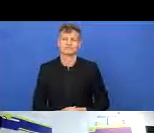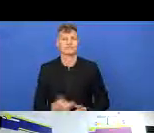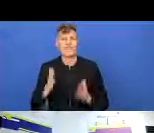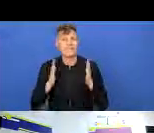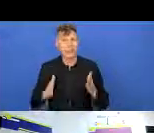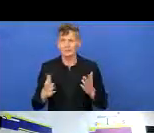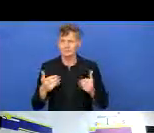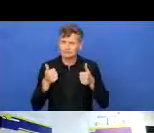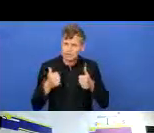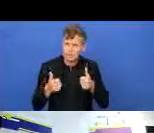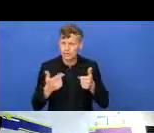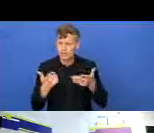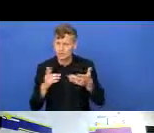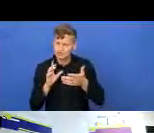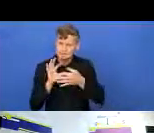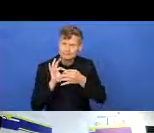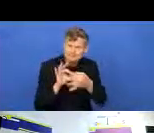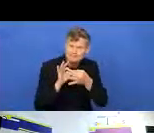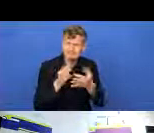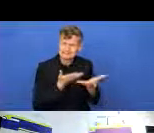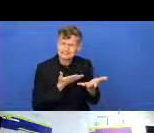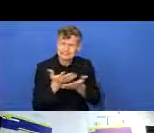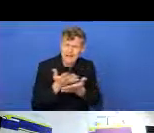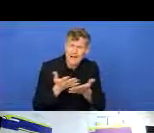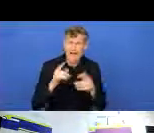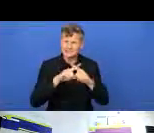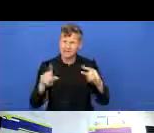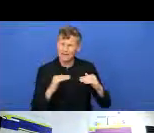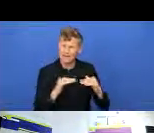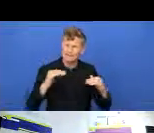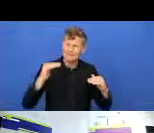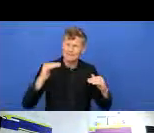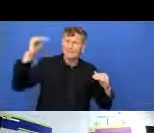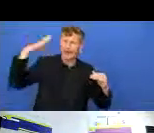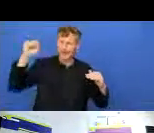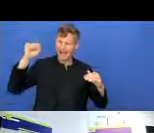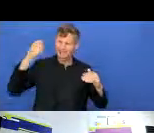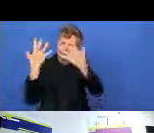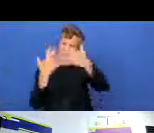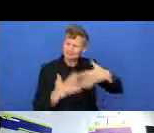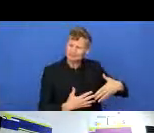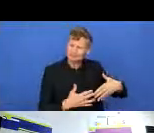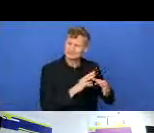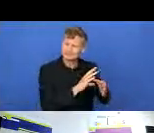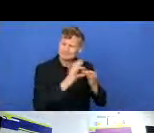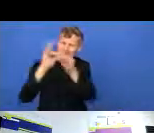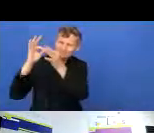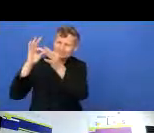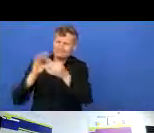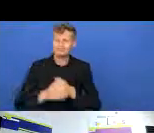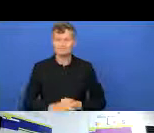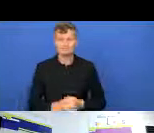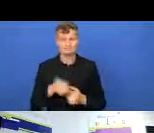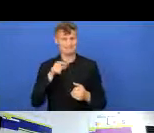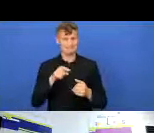pour générer un plus grand impact. C'est pour cette raison que des messages clés s'adressent à chacun de ces niveaux.